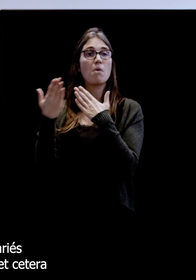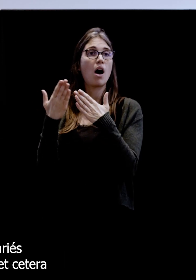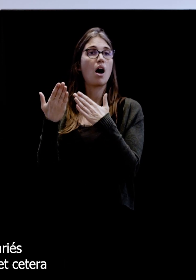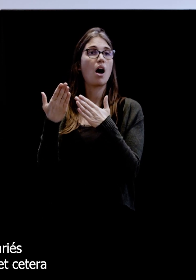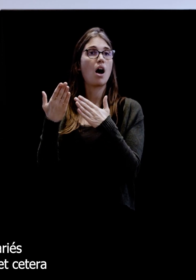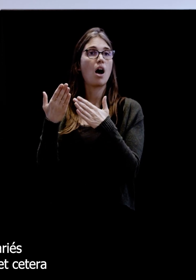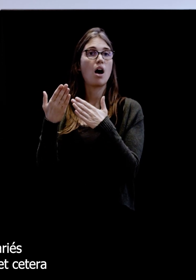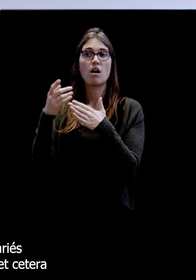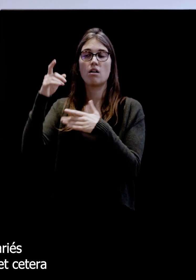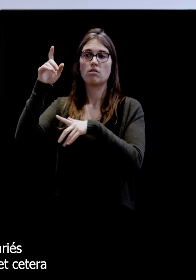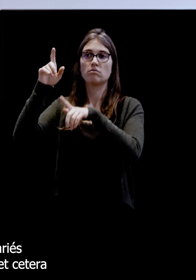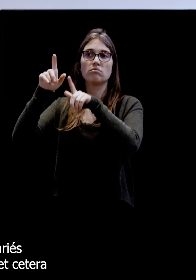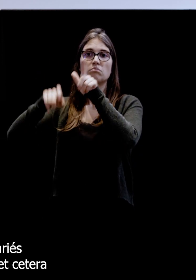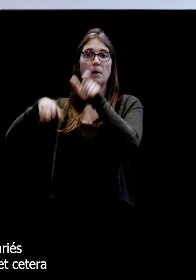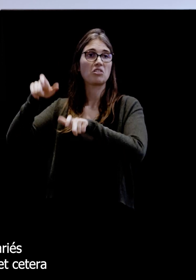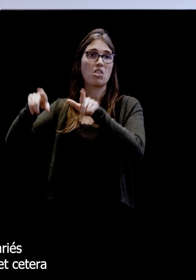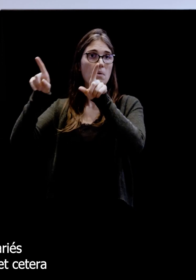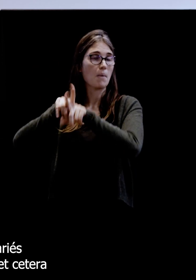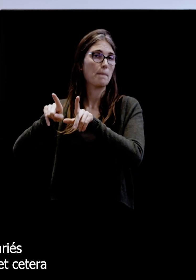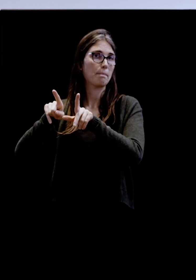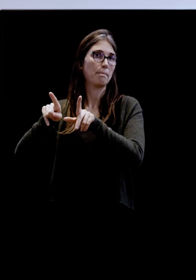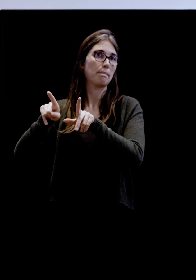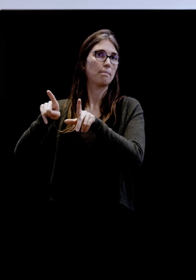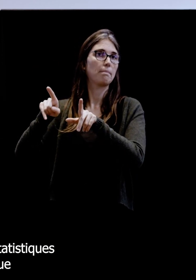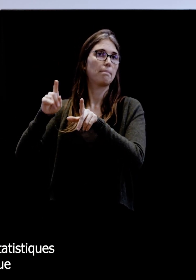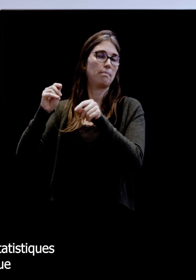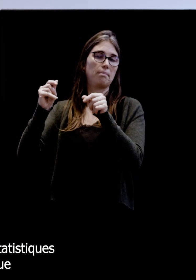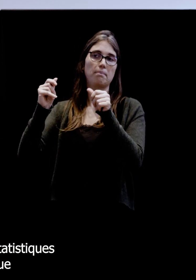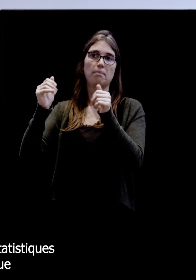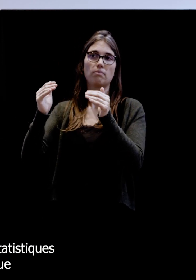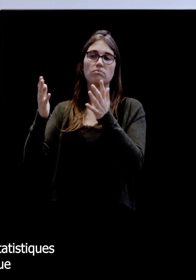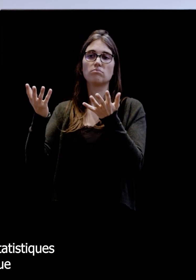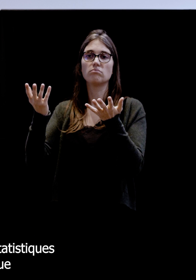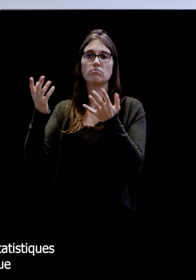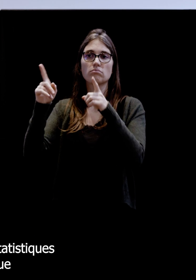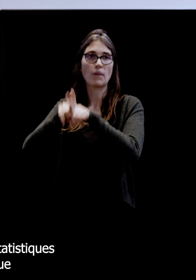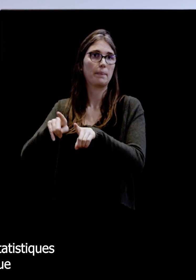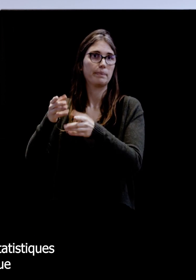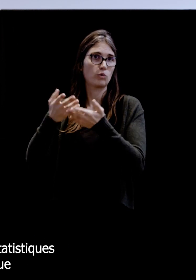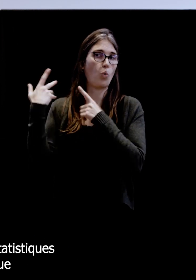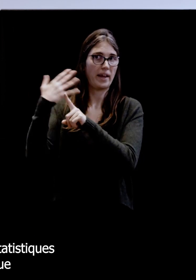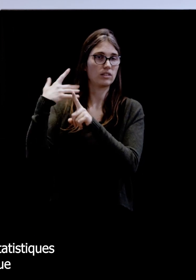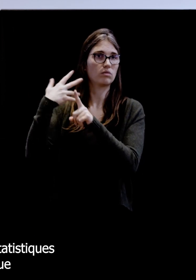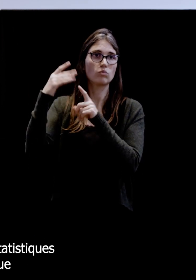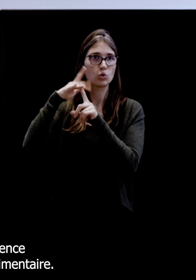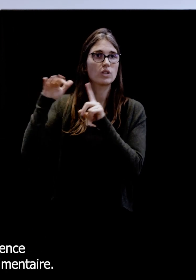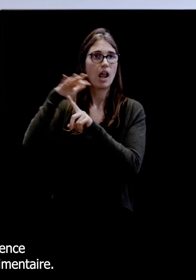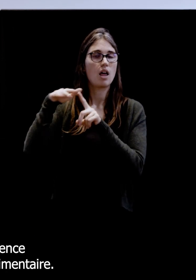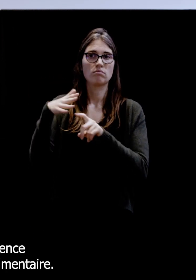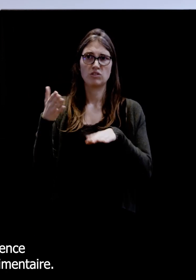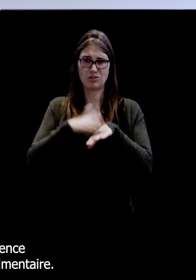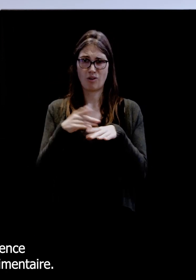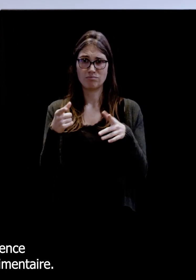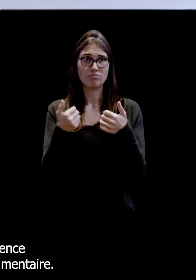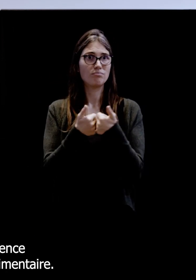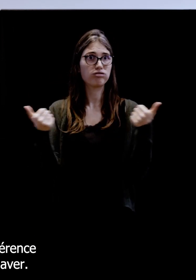gens appariés, de même statut social, etc., comme on sait faire en statistique. Et on a montré que il n'y avait pas de